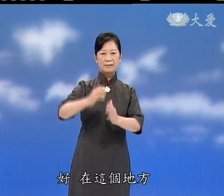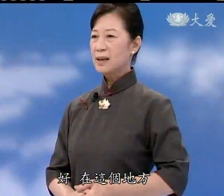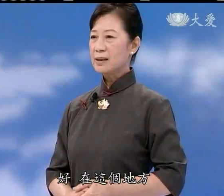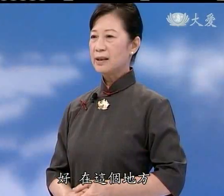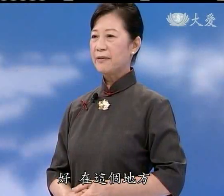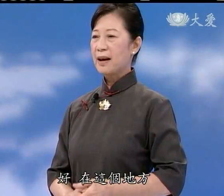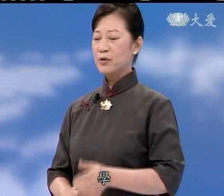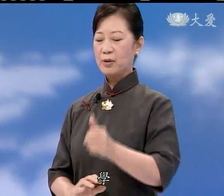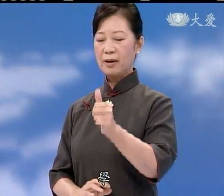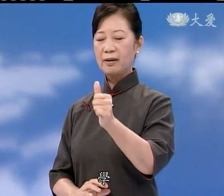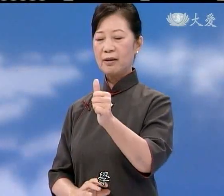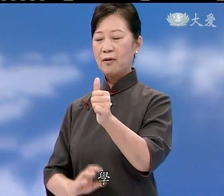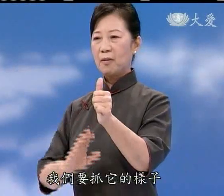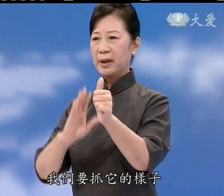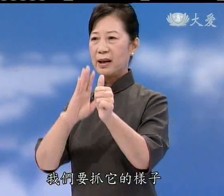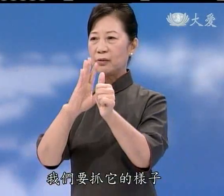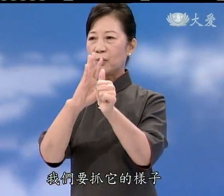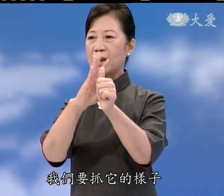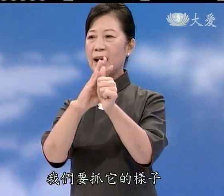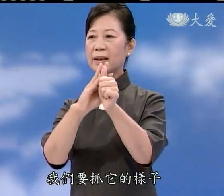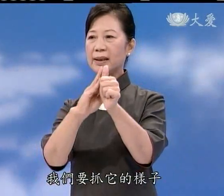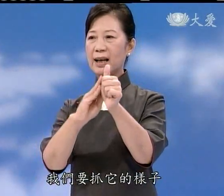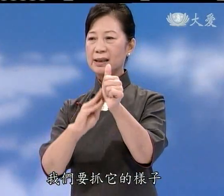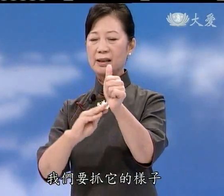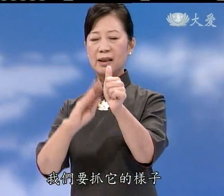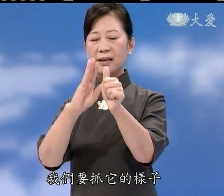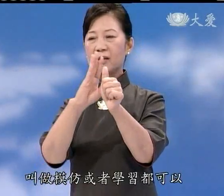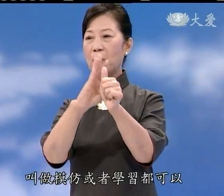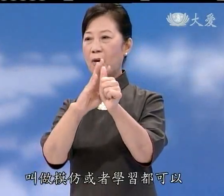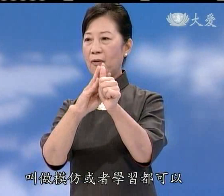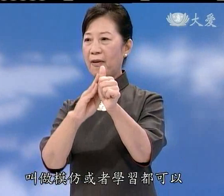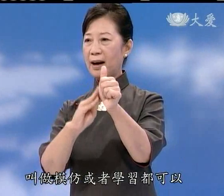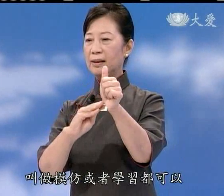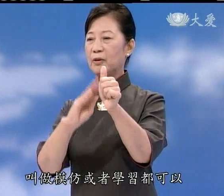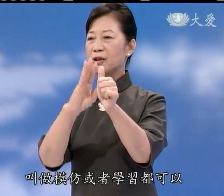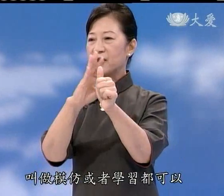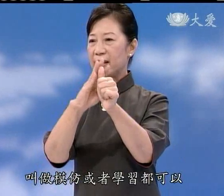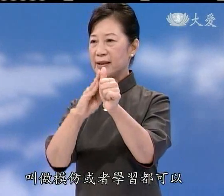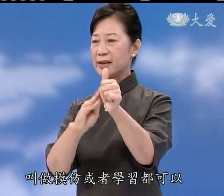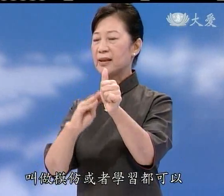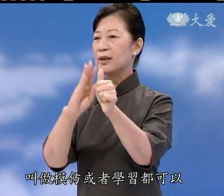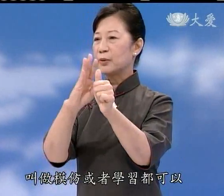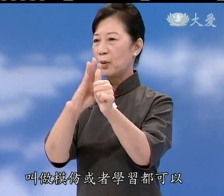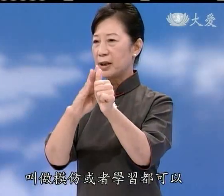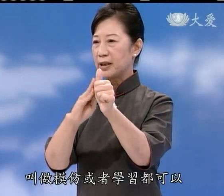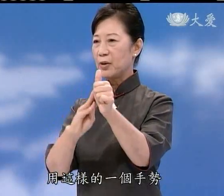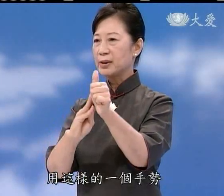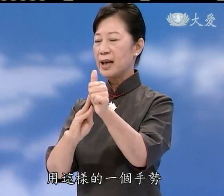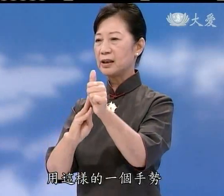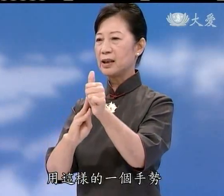在这个地方学我们要抓它的样子，叫做模仿或者学习，都可以用这样的一个